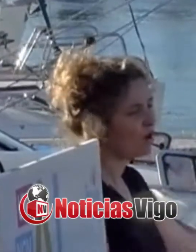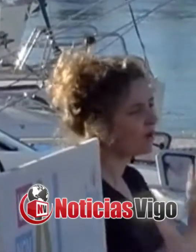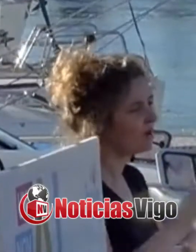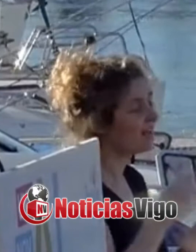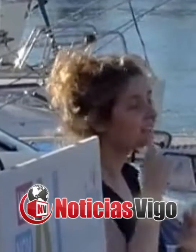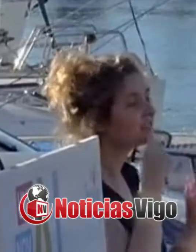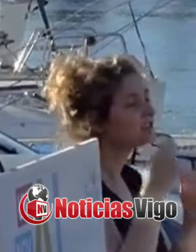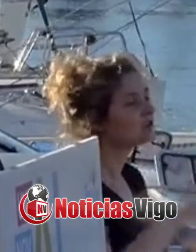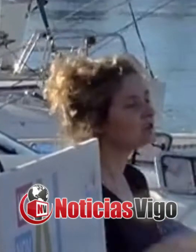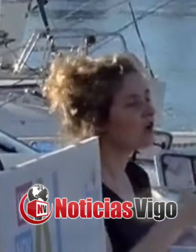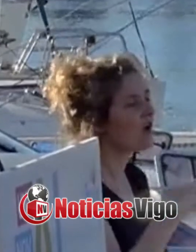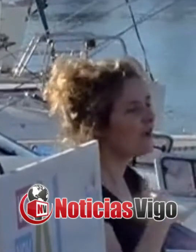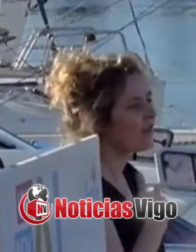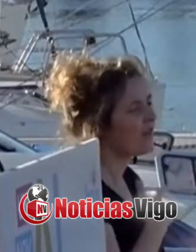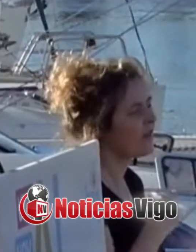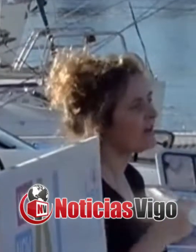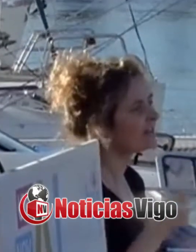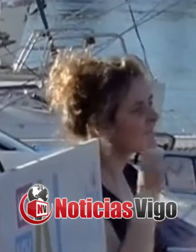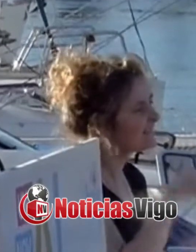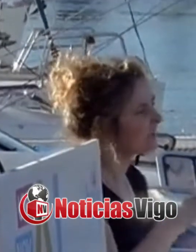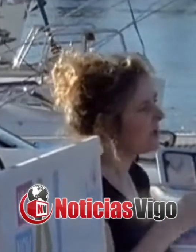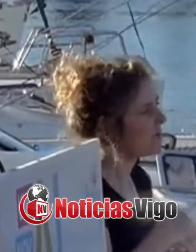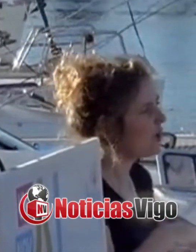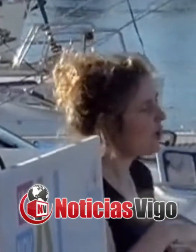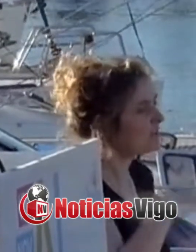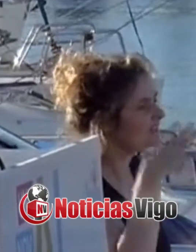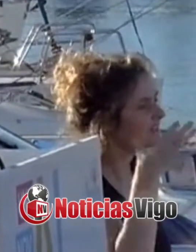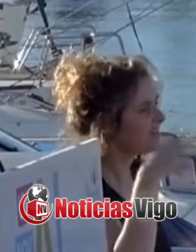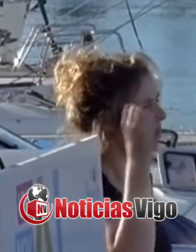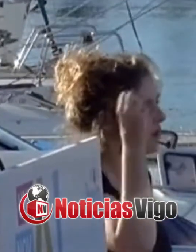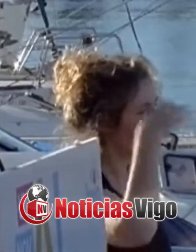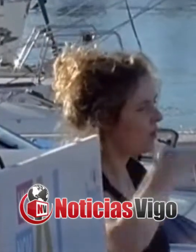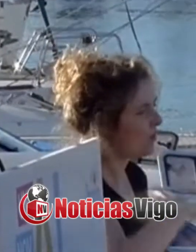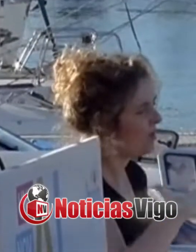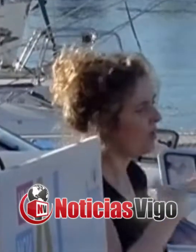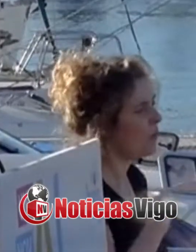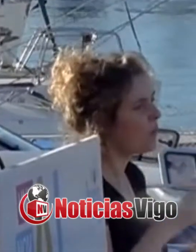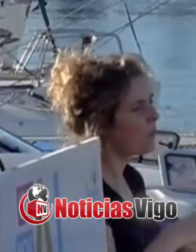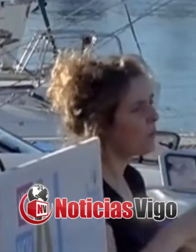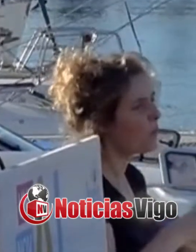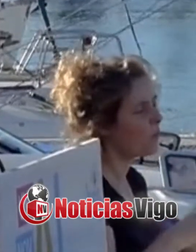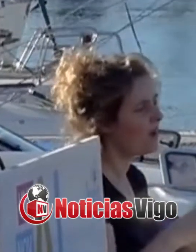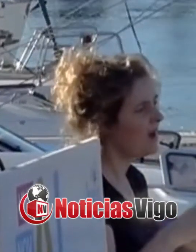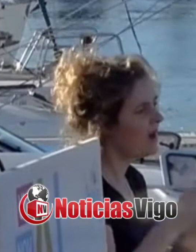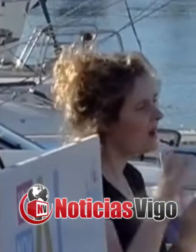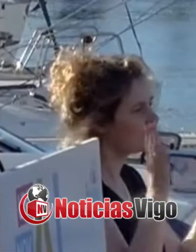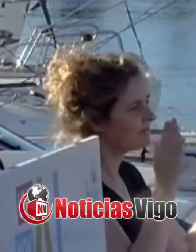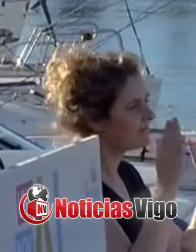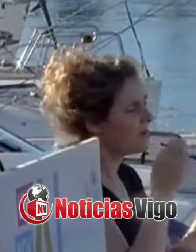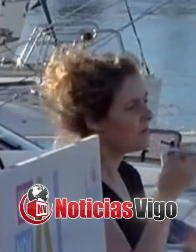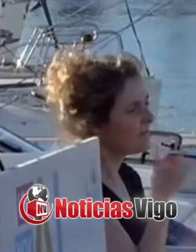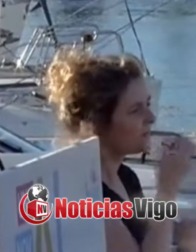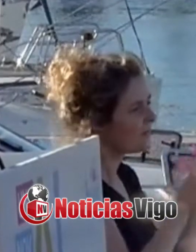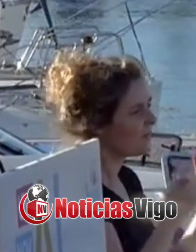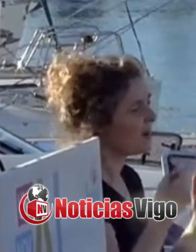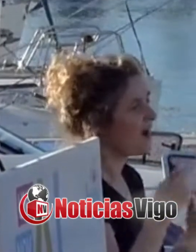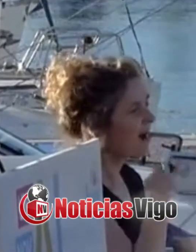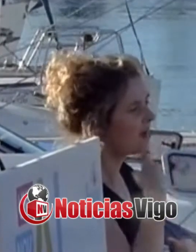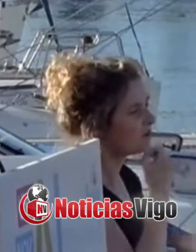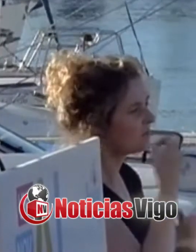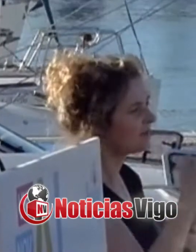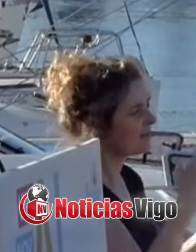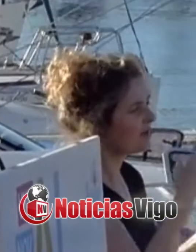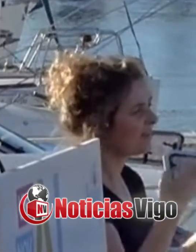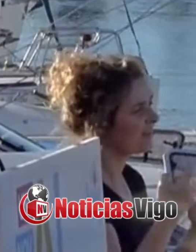de amor e unha historia tamén chea de luz, como a que acendeu nesta cidade na primavera do 36